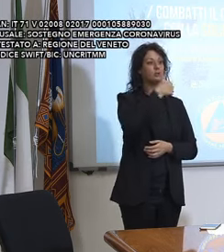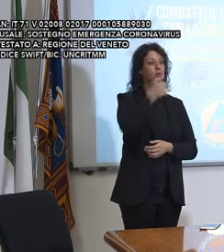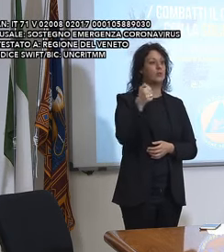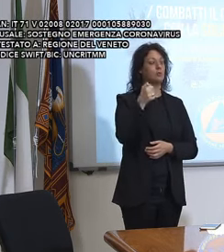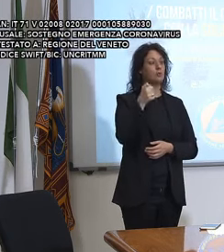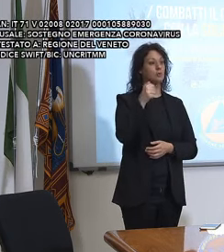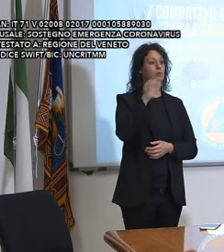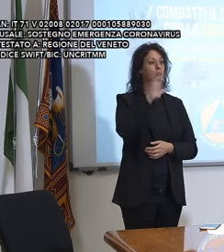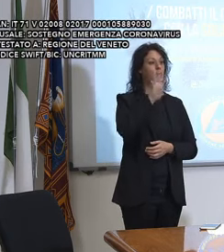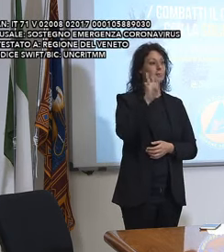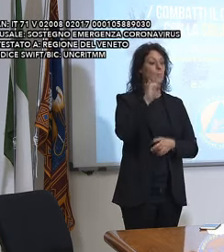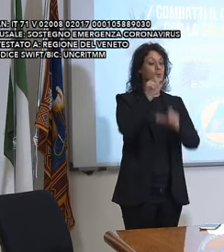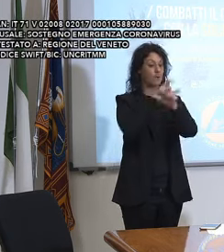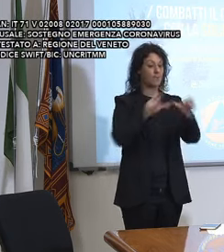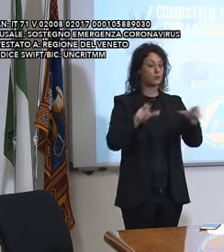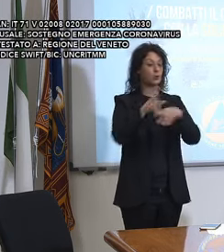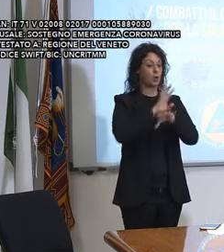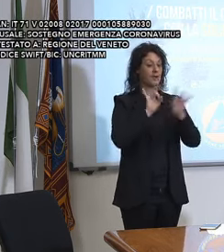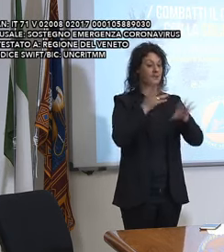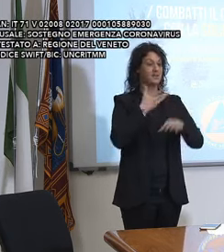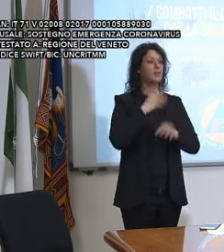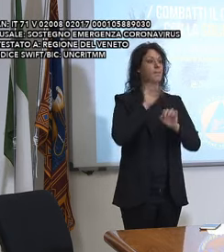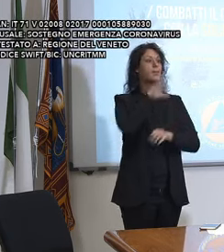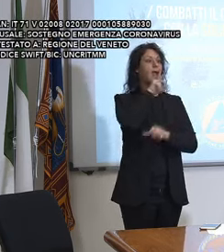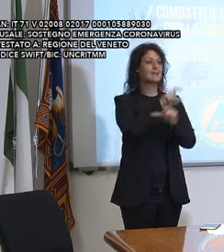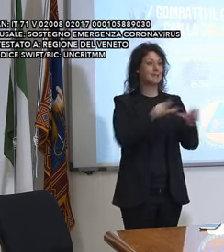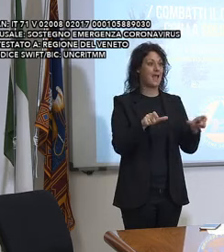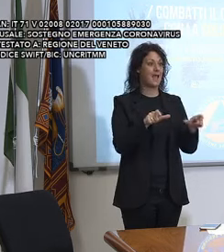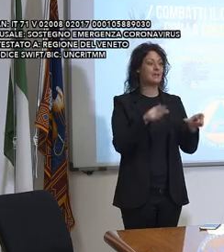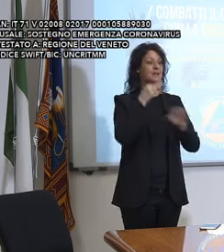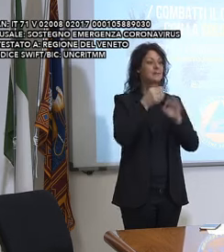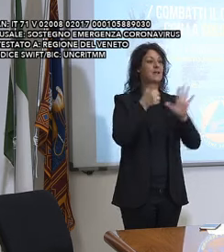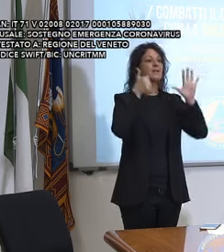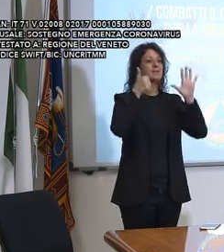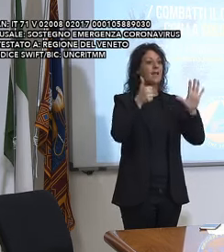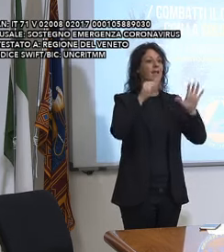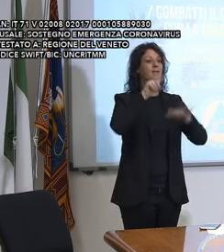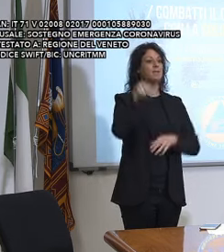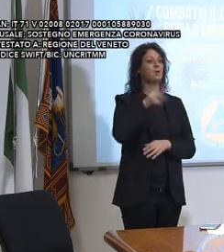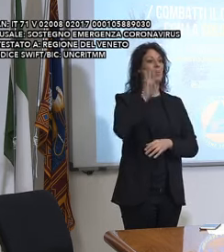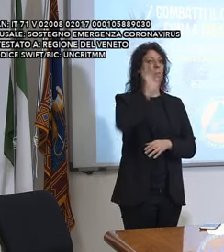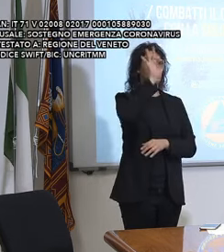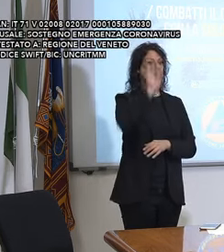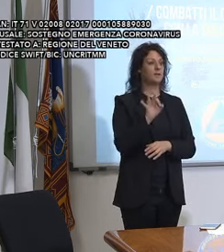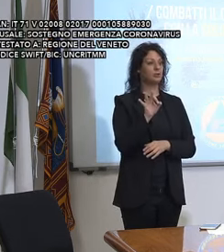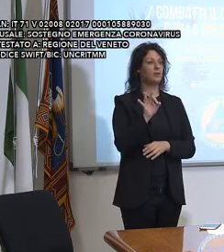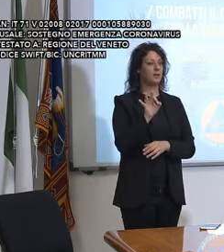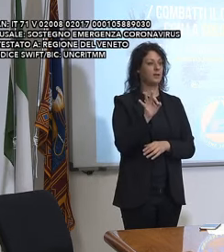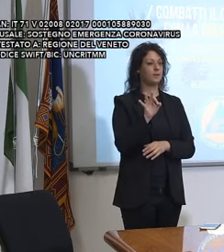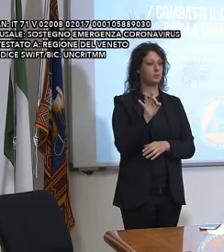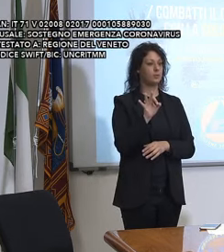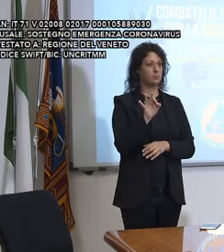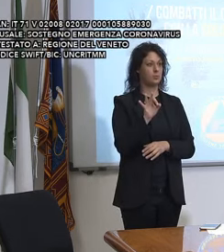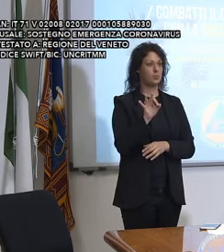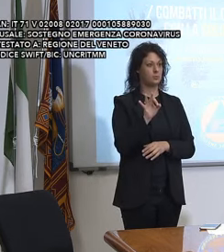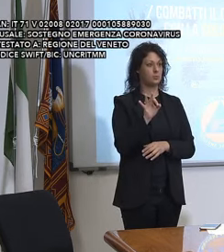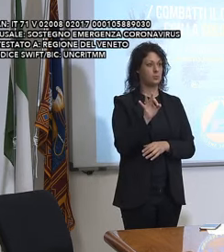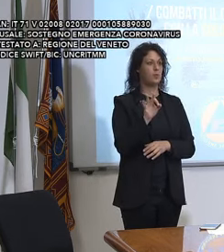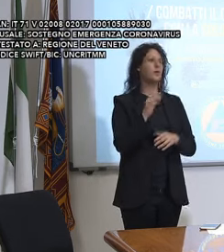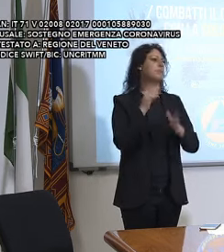2154 persone positive tra gli ospiti, che sono pari al 6,4%, quindi il dato è attestato come